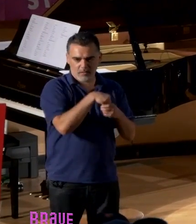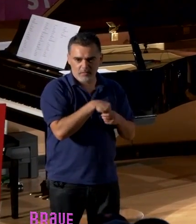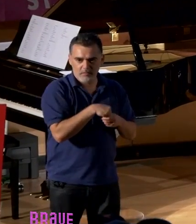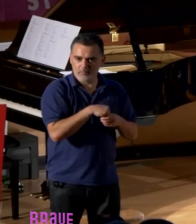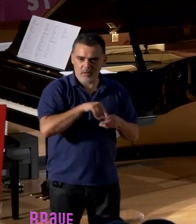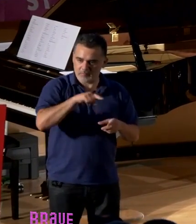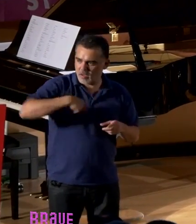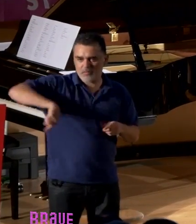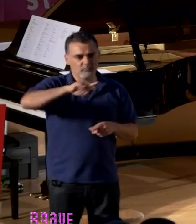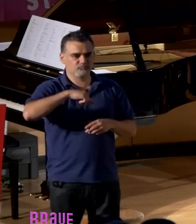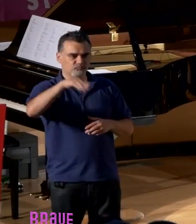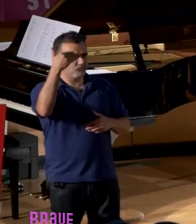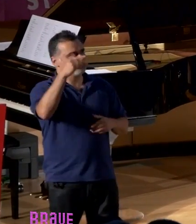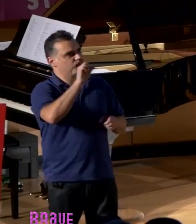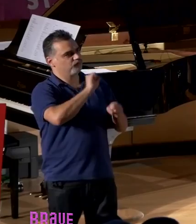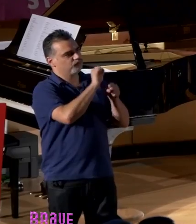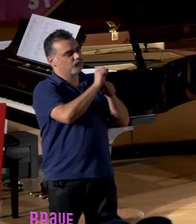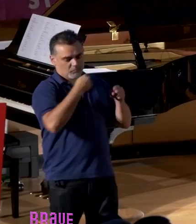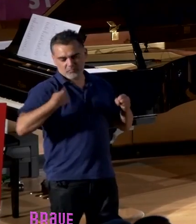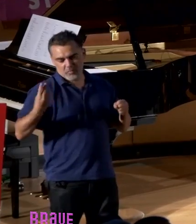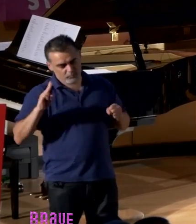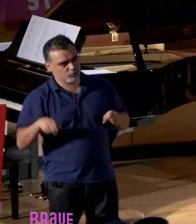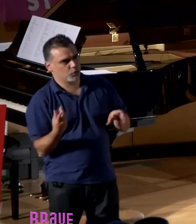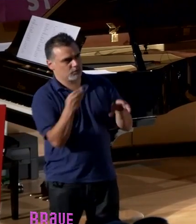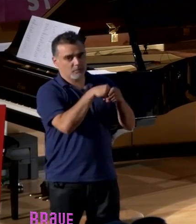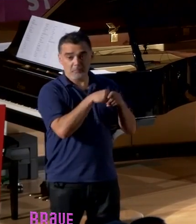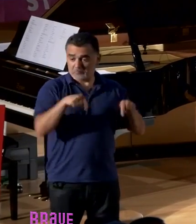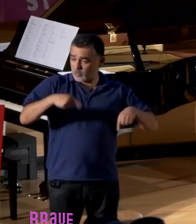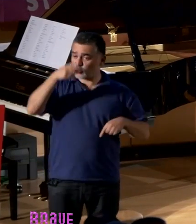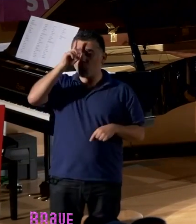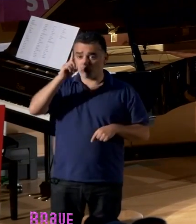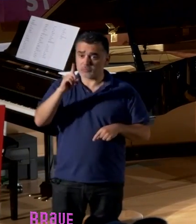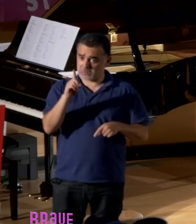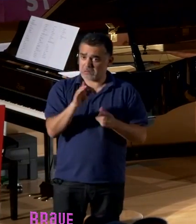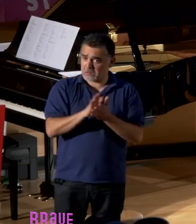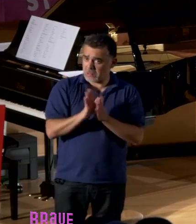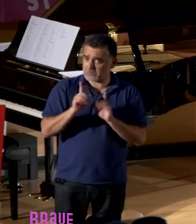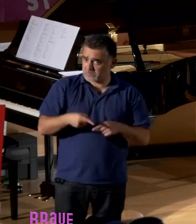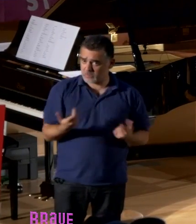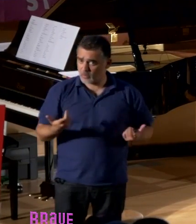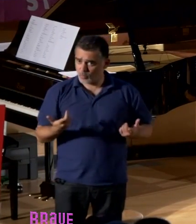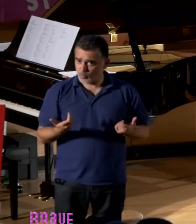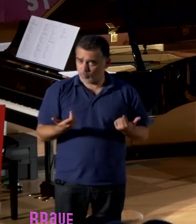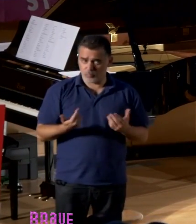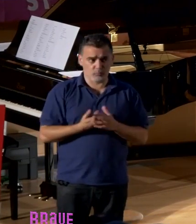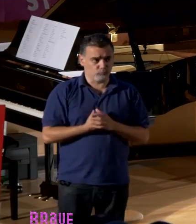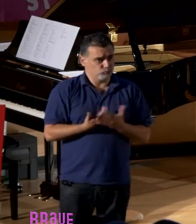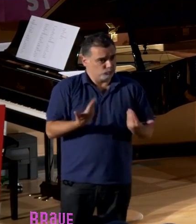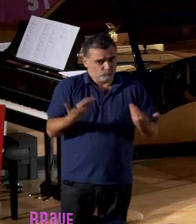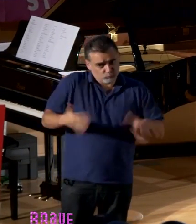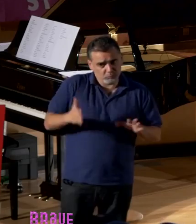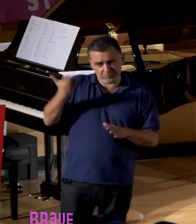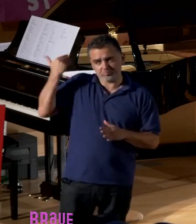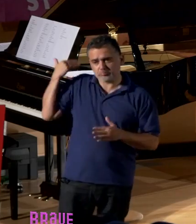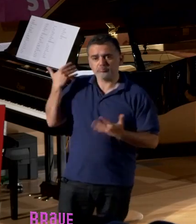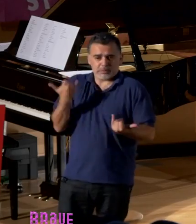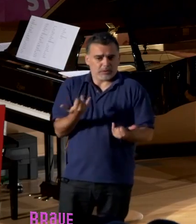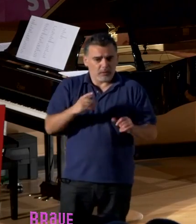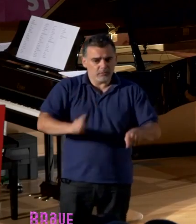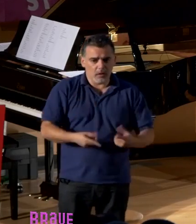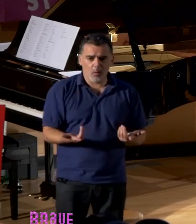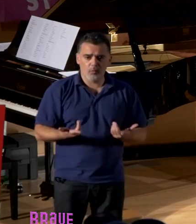immer hochgehalten und das haben wir auch immer durchgesetzt bekommen. Und das ist in Deutschland auch auf fruchtbaren Boden gefallen. So ist das auch gewesen und so ist das jetzt,